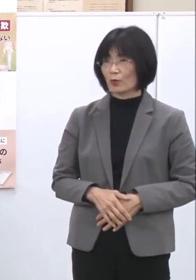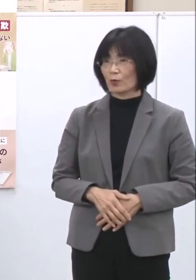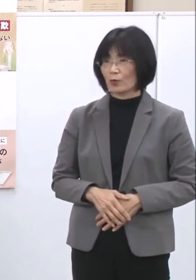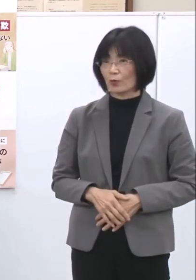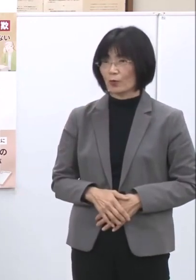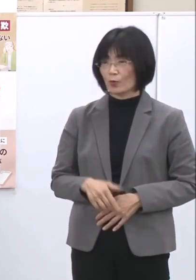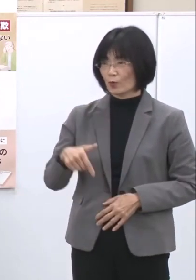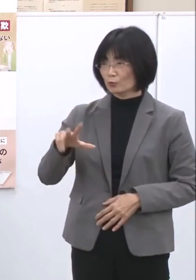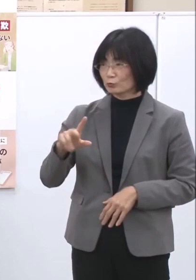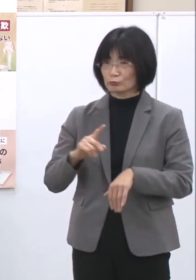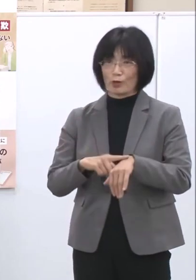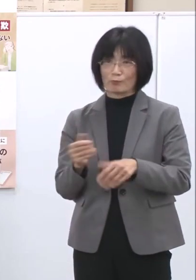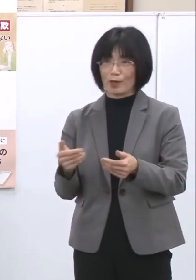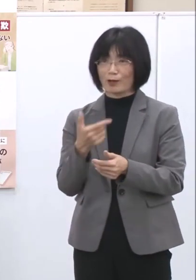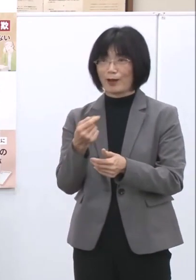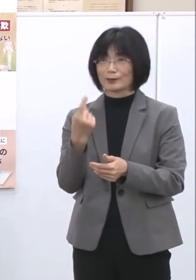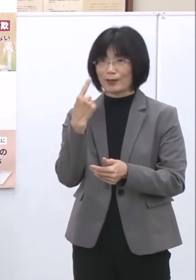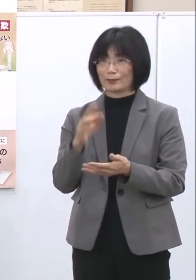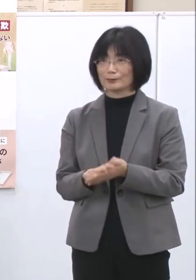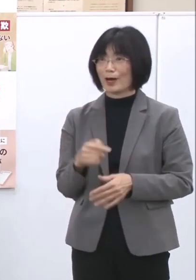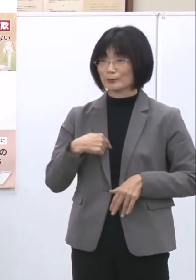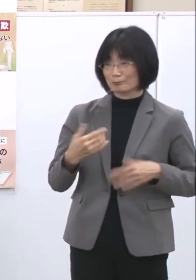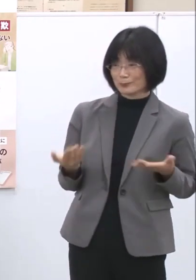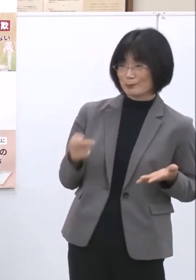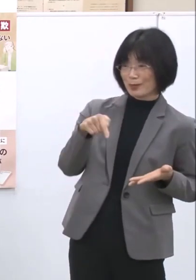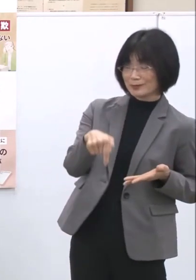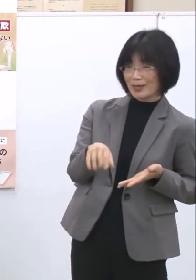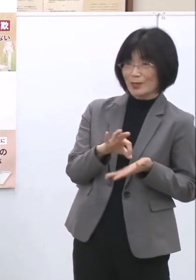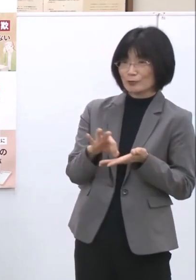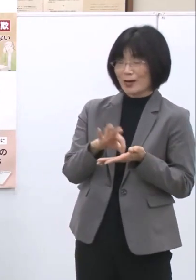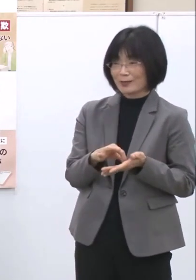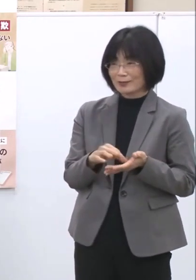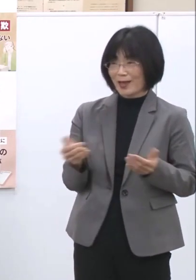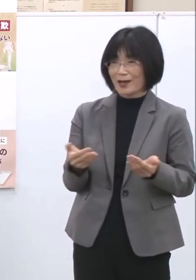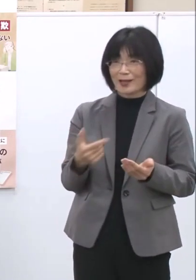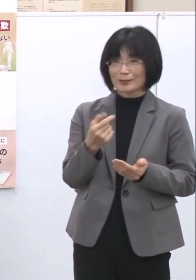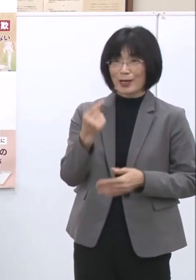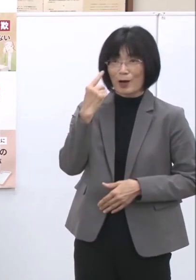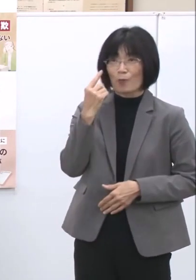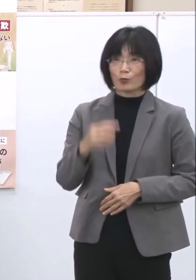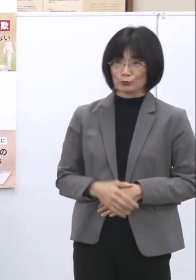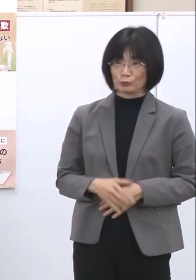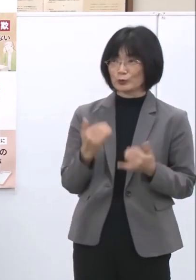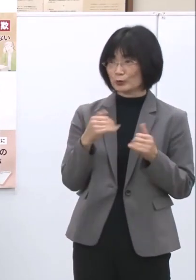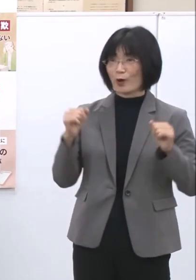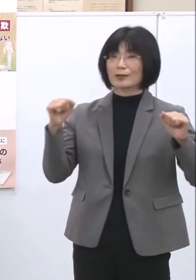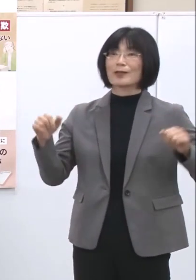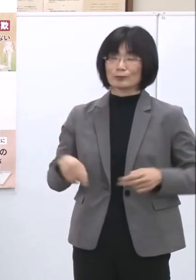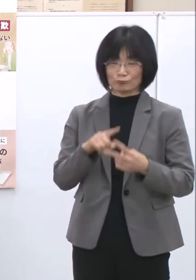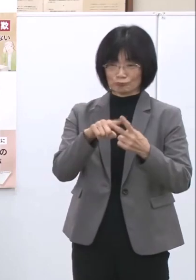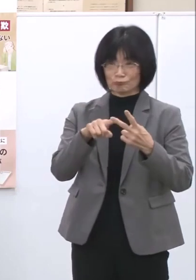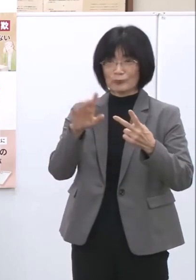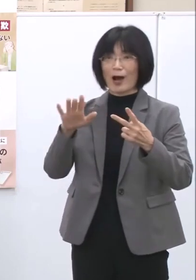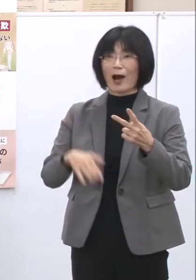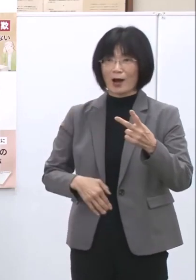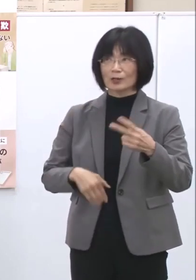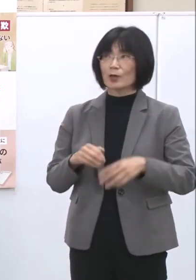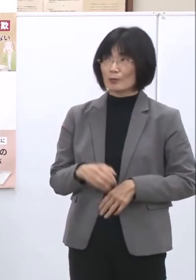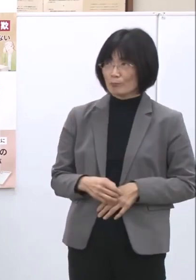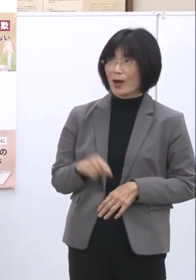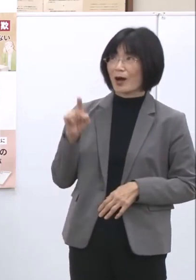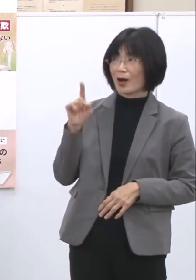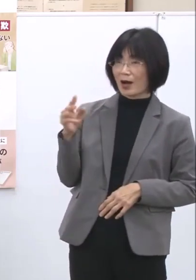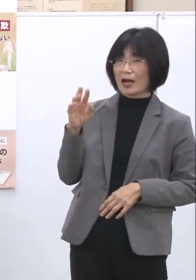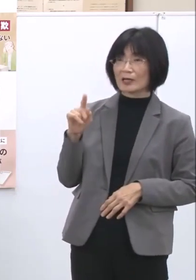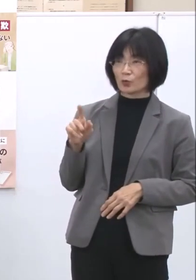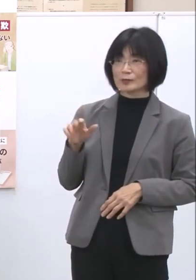働きたいドライバーと空いた時間に働きたいドライバーでいうと、ライドシェアでいうとドライバーのニーズ的には空いた時間で働くことを想定しているボリューム